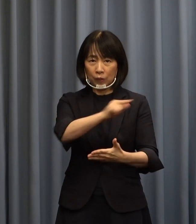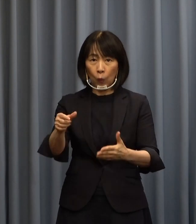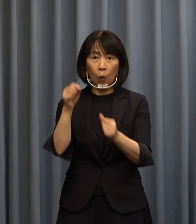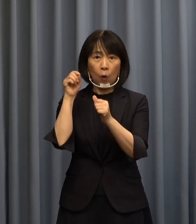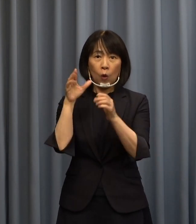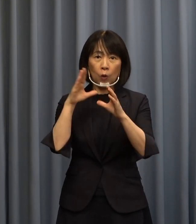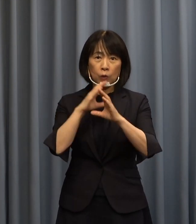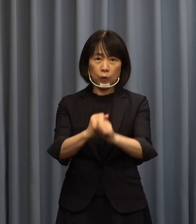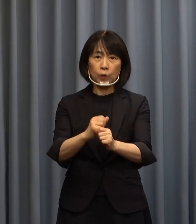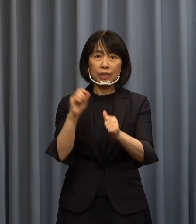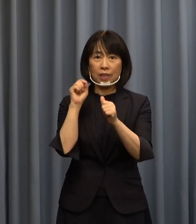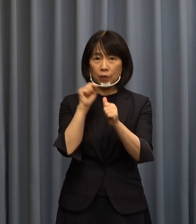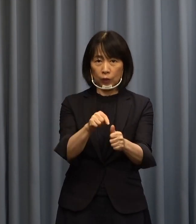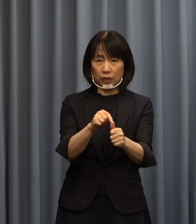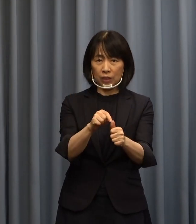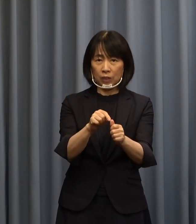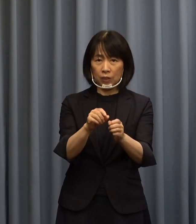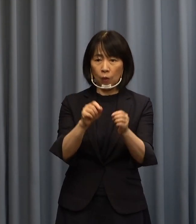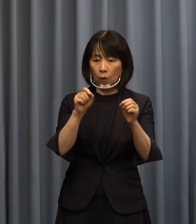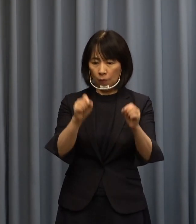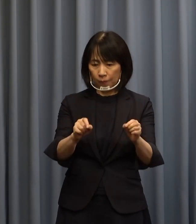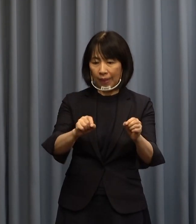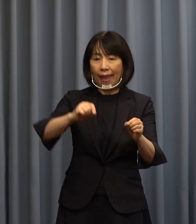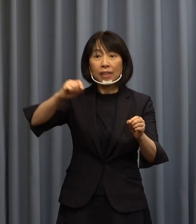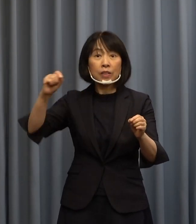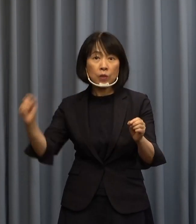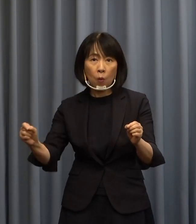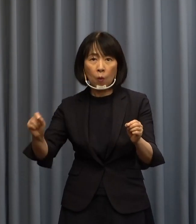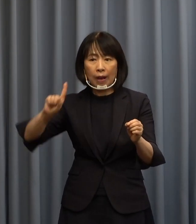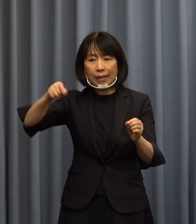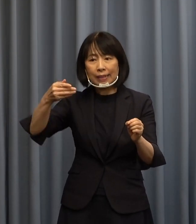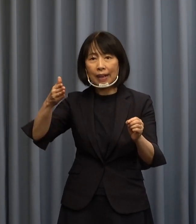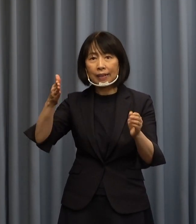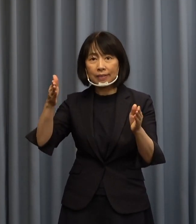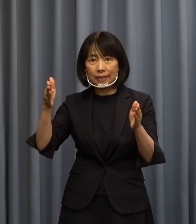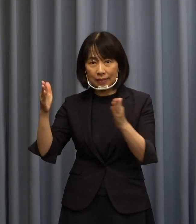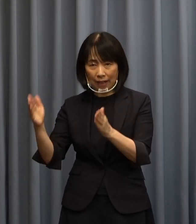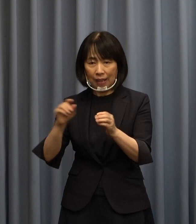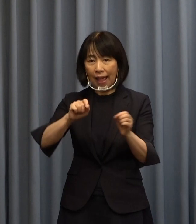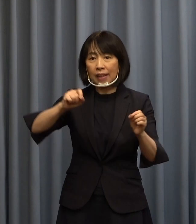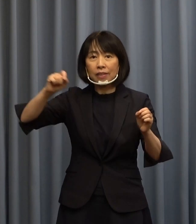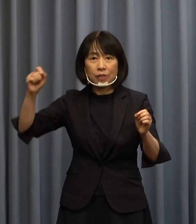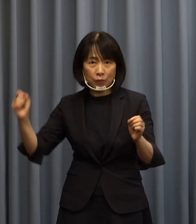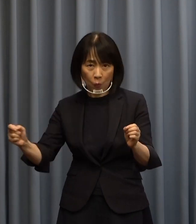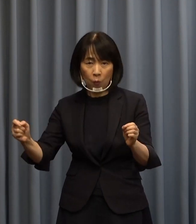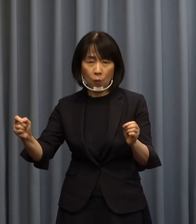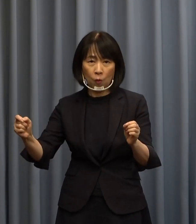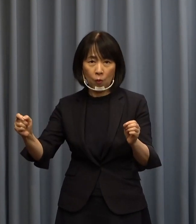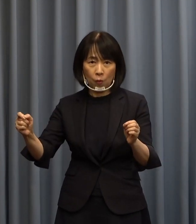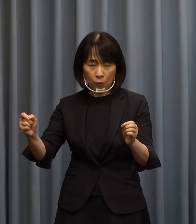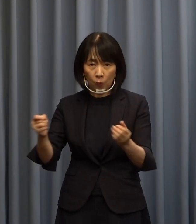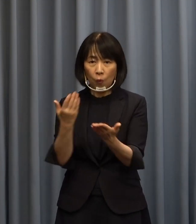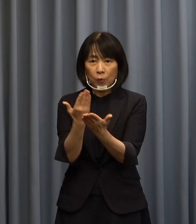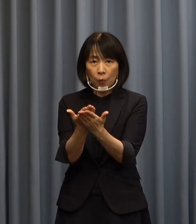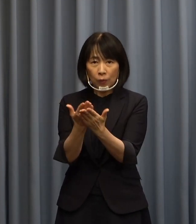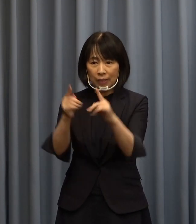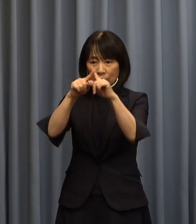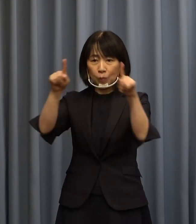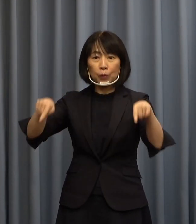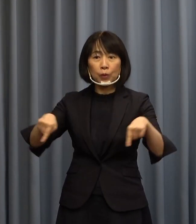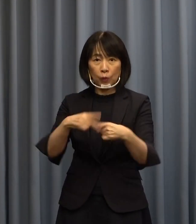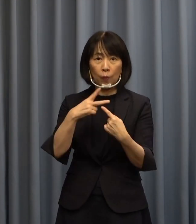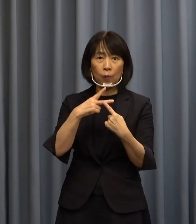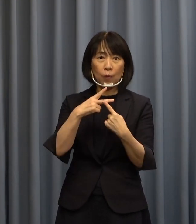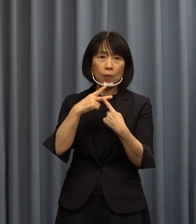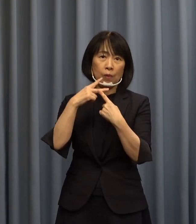措置の工事の延長を1ヶ月程度行うことを求めるという要請文を発出を